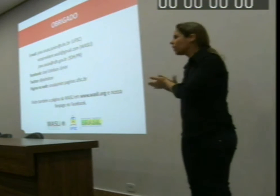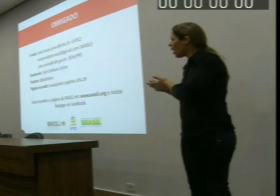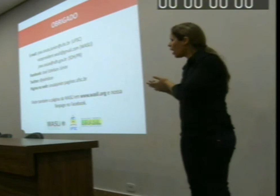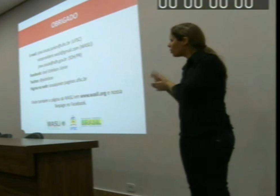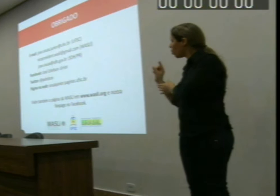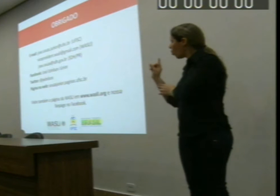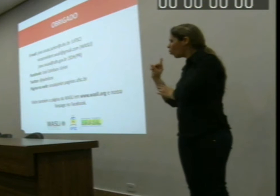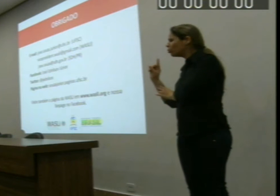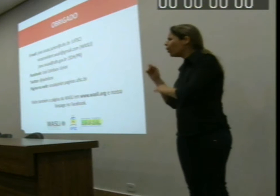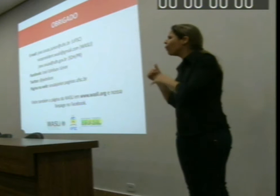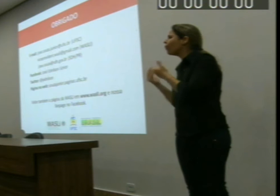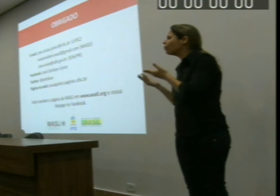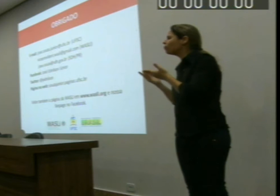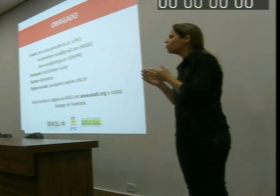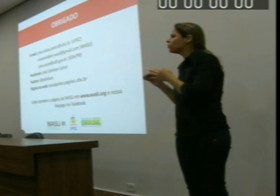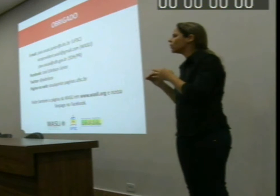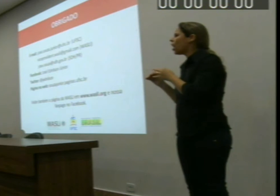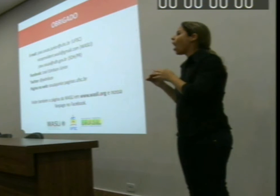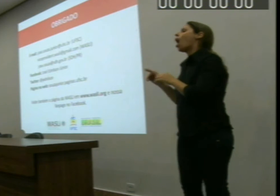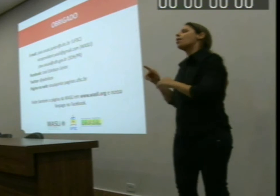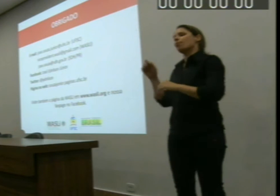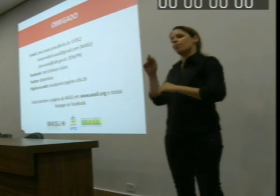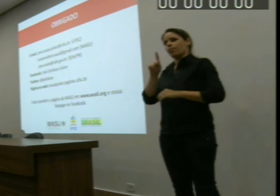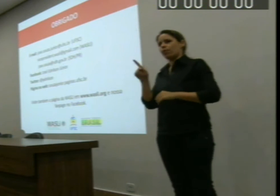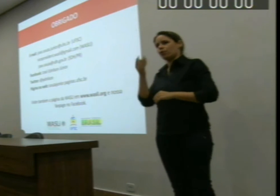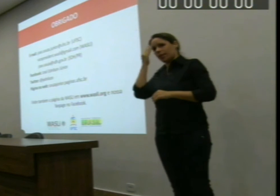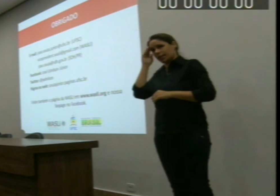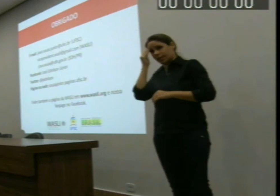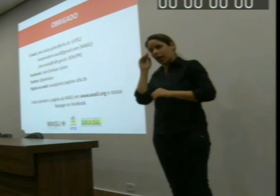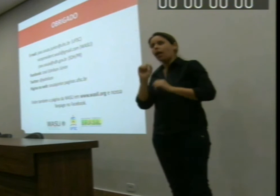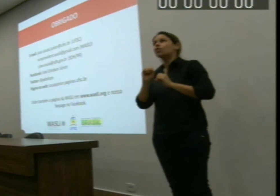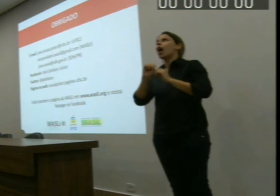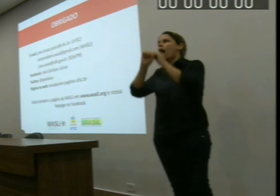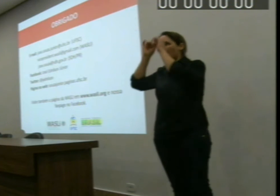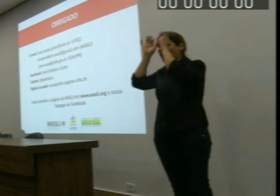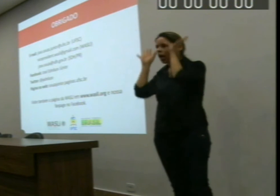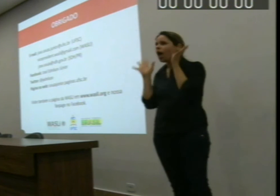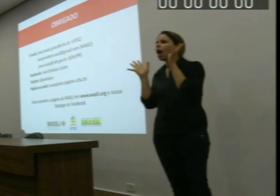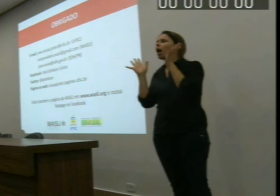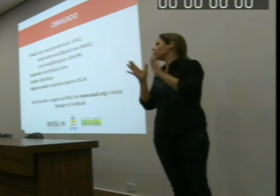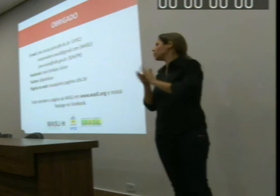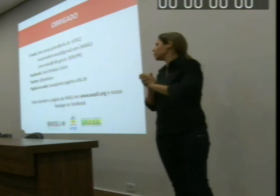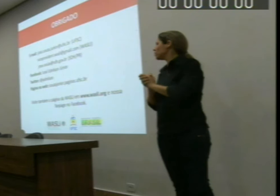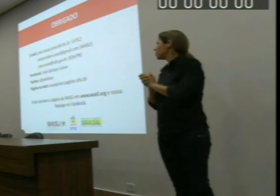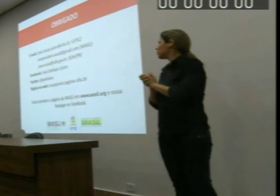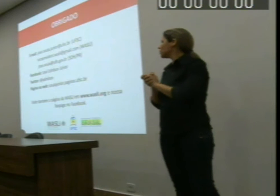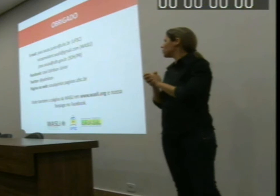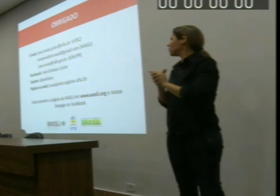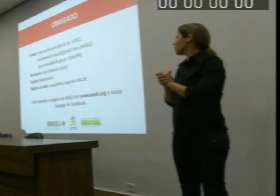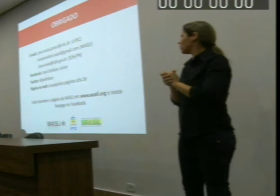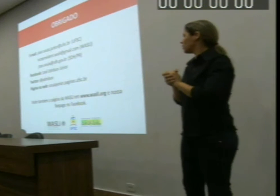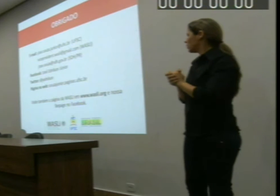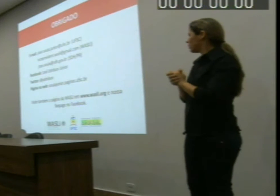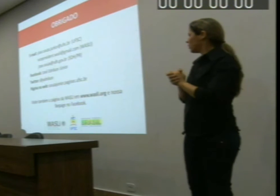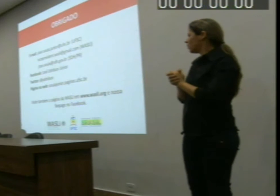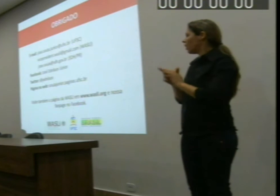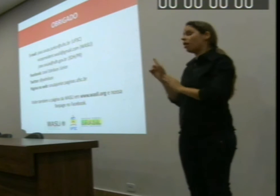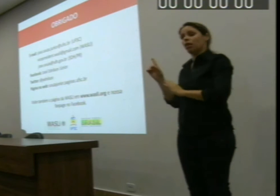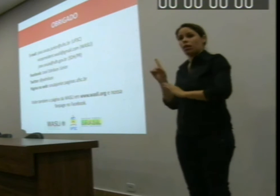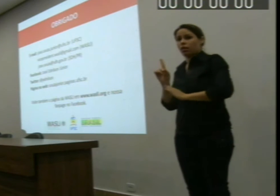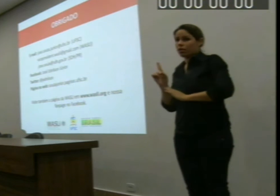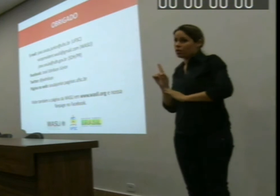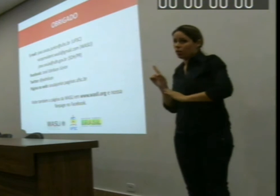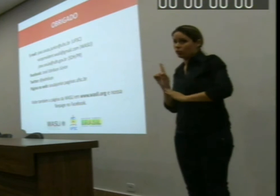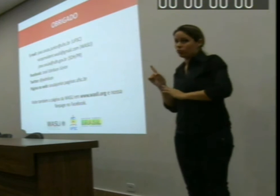o professor venha procurar uma maneira desse aluno aprender não é um técn de caro de trabalho não eu acho que não Da maneira como